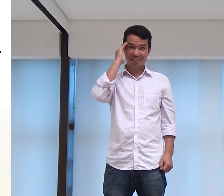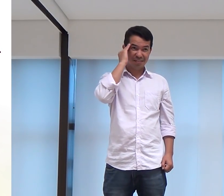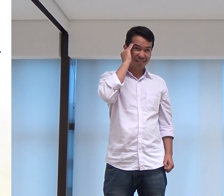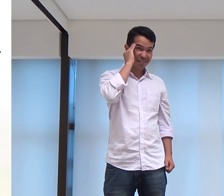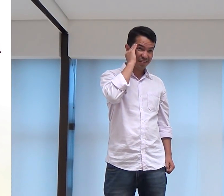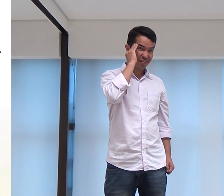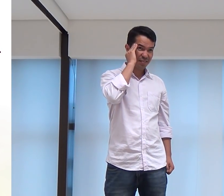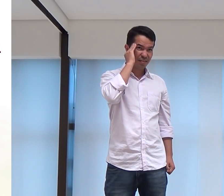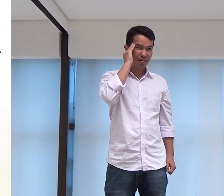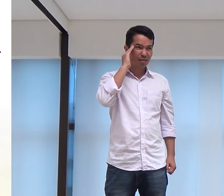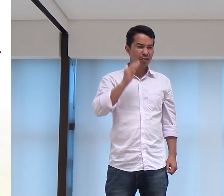Entende isso?